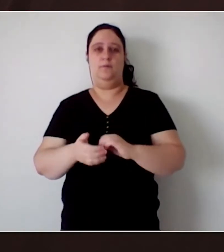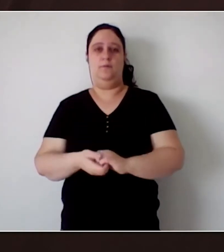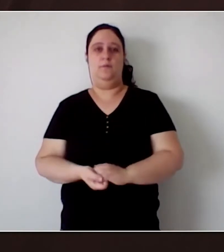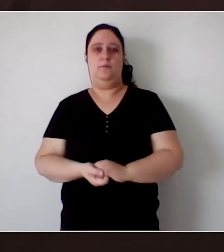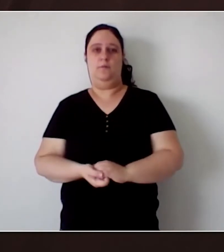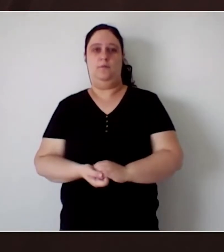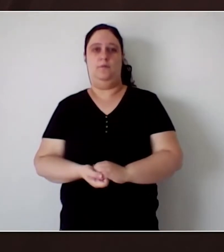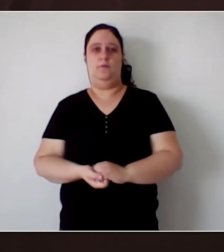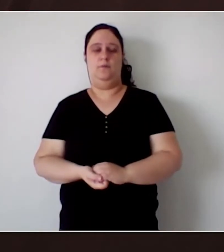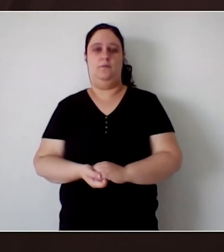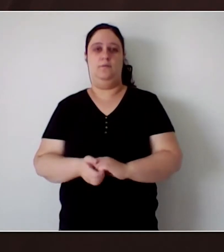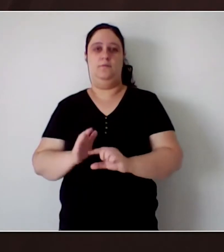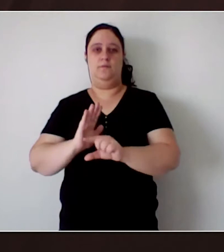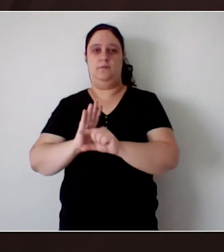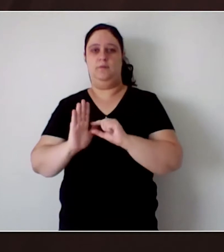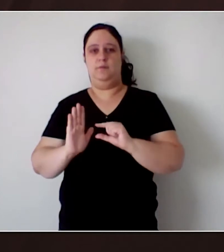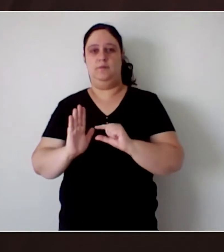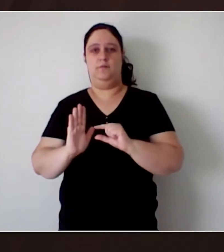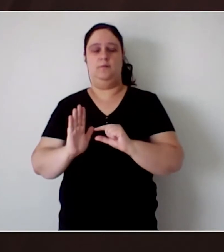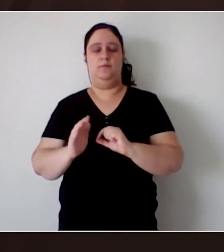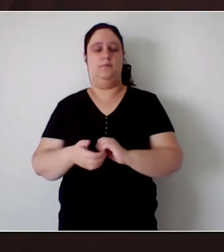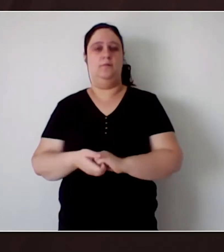no versículo